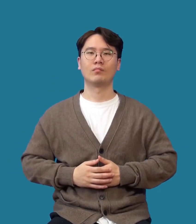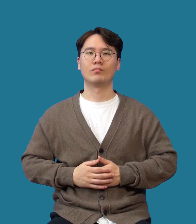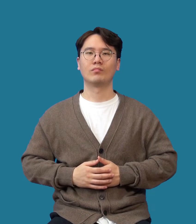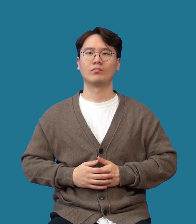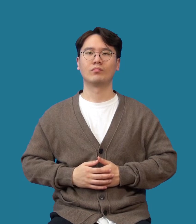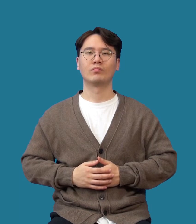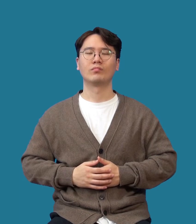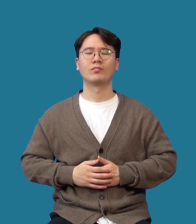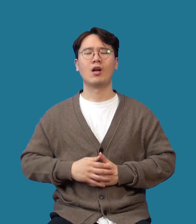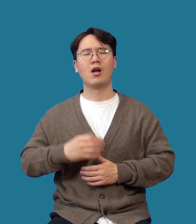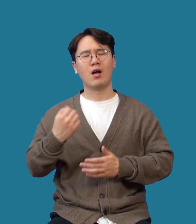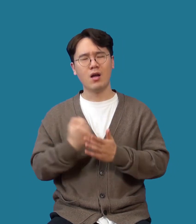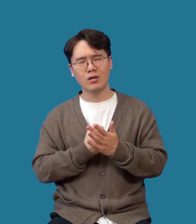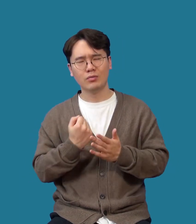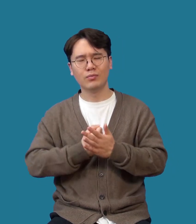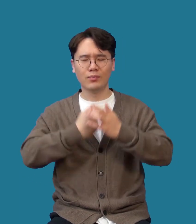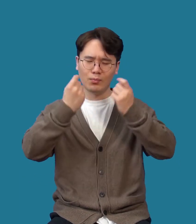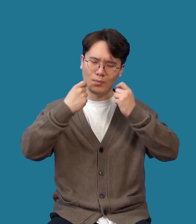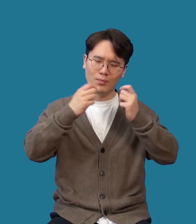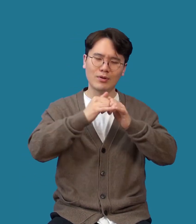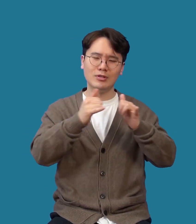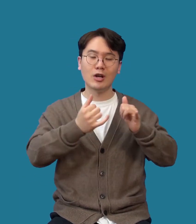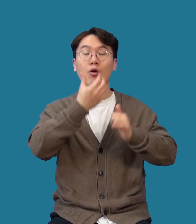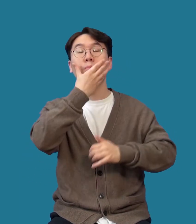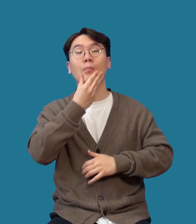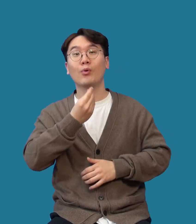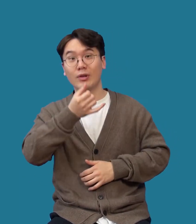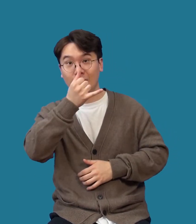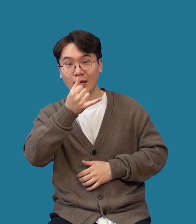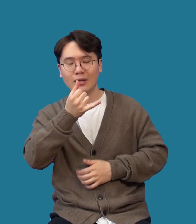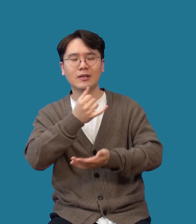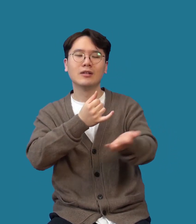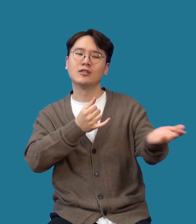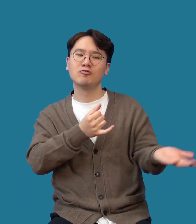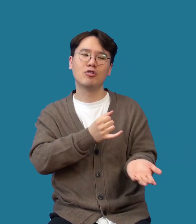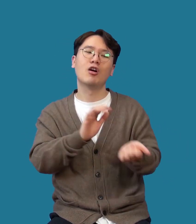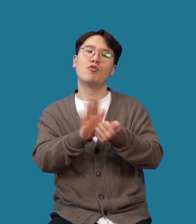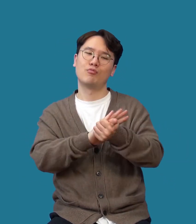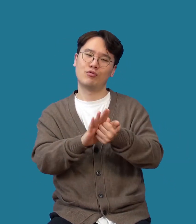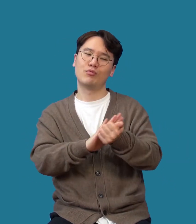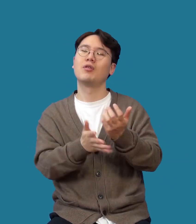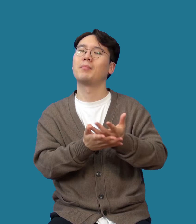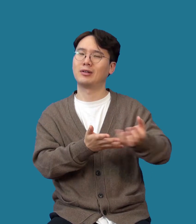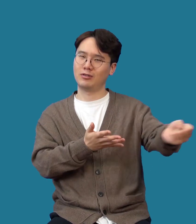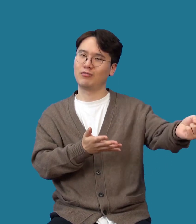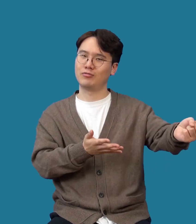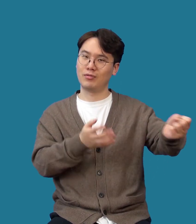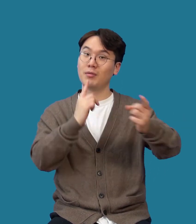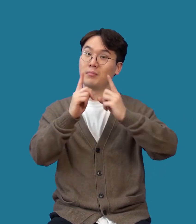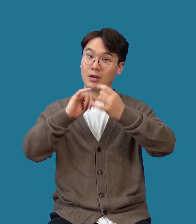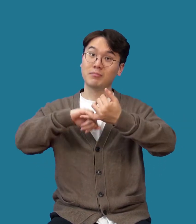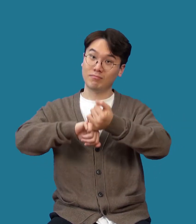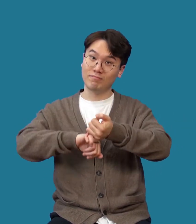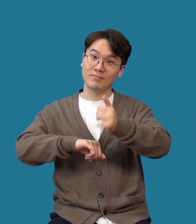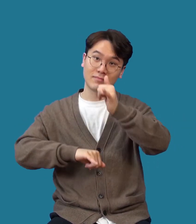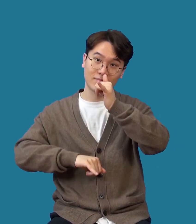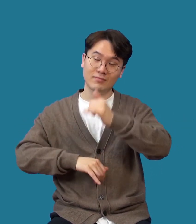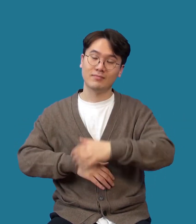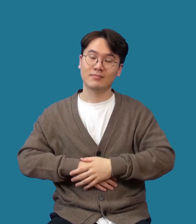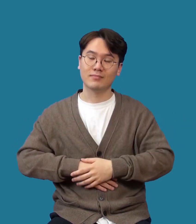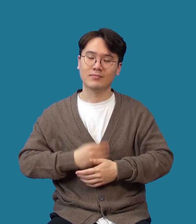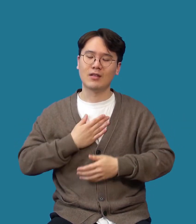자는 복이 있나니 저희가 위로를 받을 것이며 했지 않습니까? 자신을 바라보면서 애통할